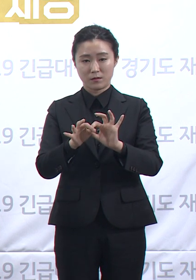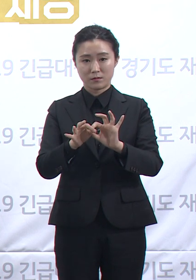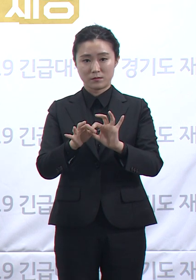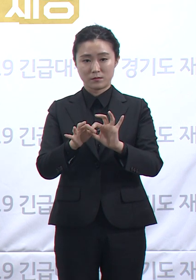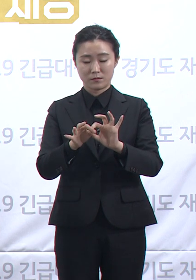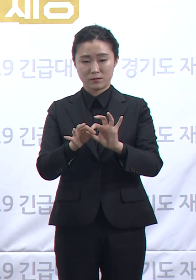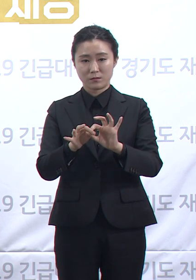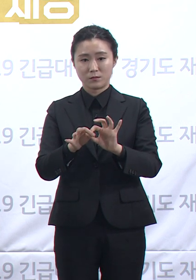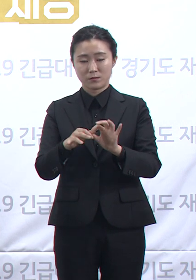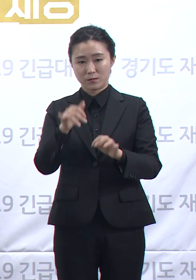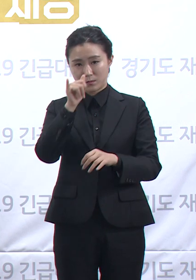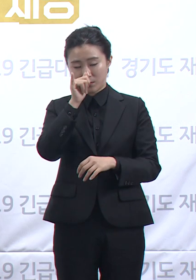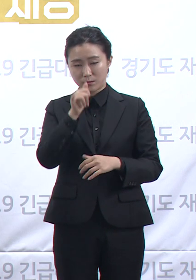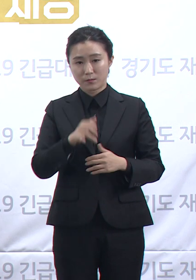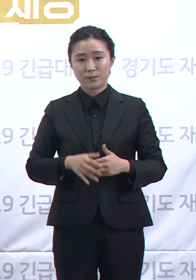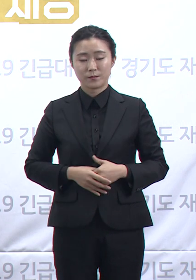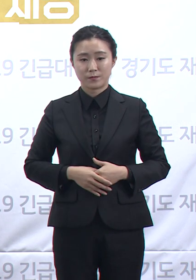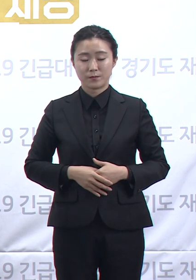사례가 있었습니다.